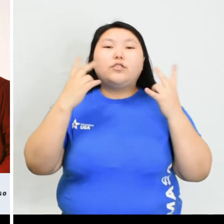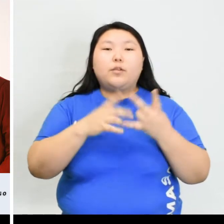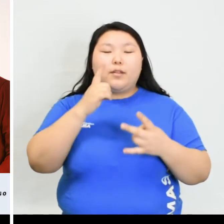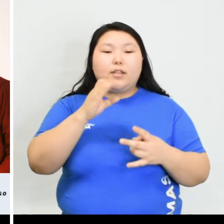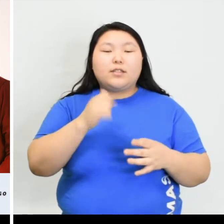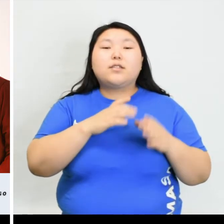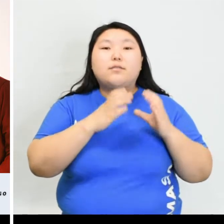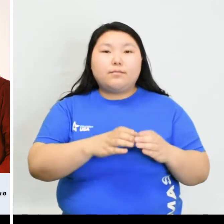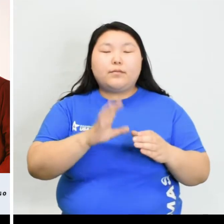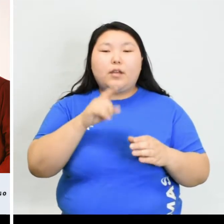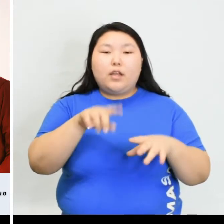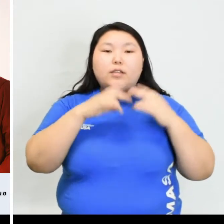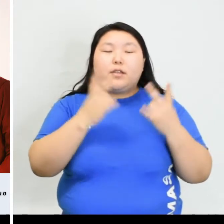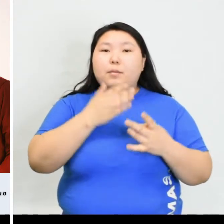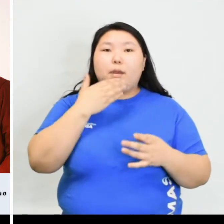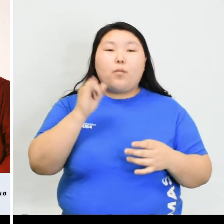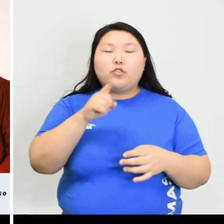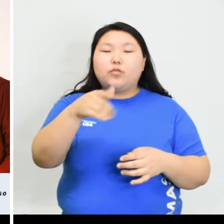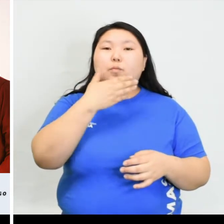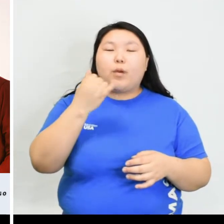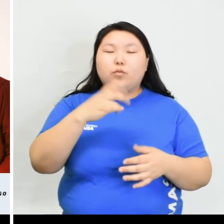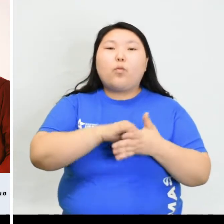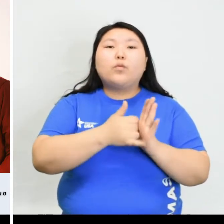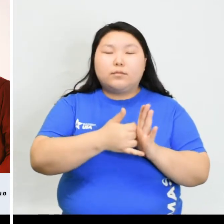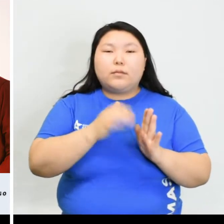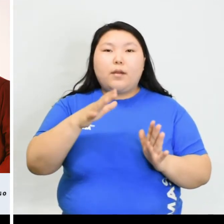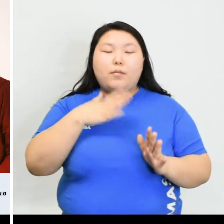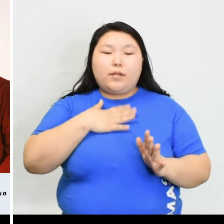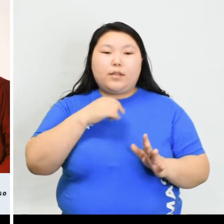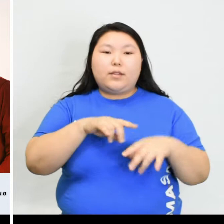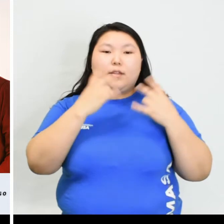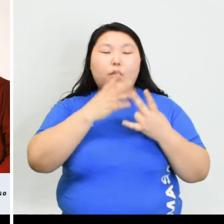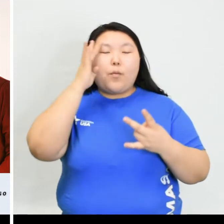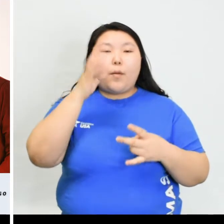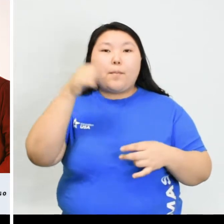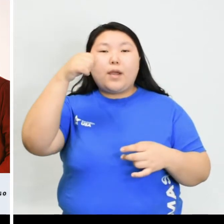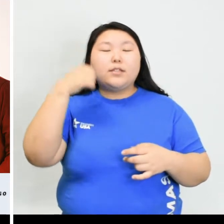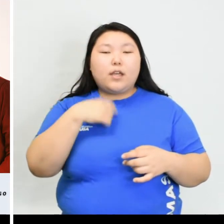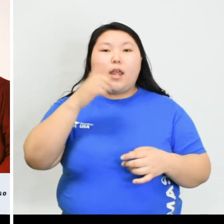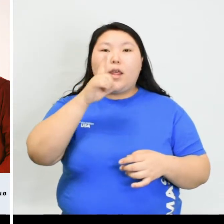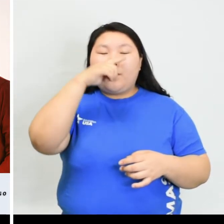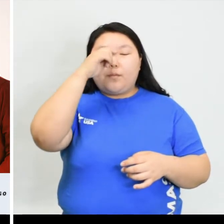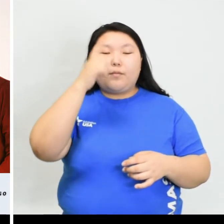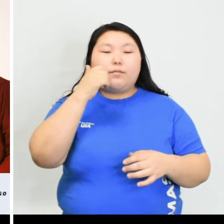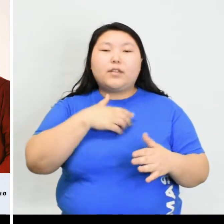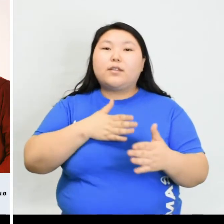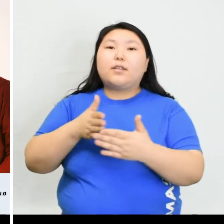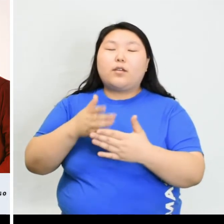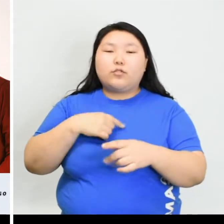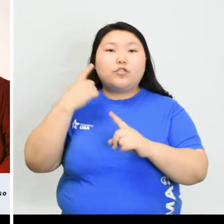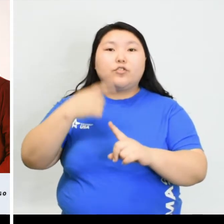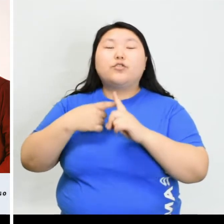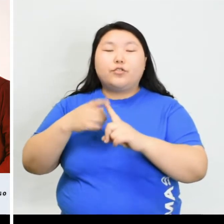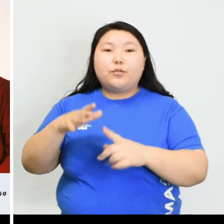чи бол нийгмийн нэг хэсэг. Тэгэхээр чи нийгэм байхгүй бол чи байхгүй гэсэн байталтай. Миний энэ нийгмийн бодлогын магистр илүү эрүүл мэндийн тал руугаа